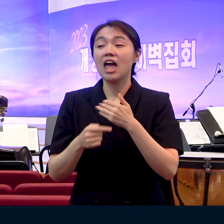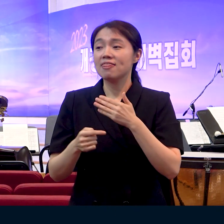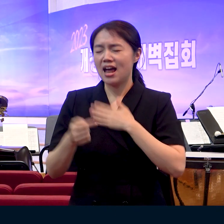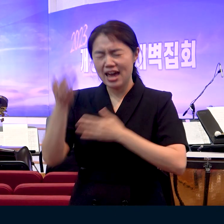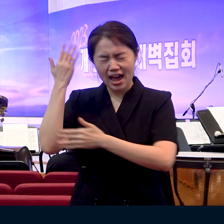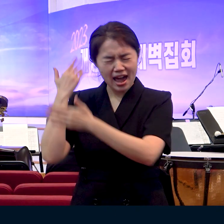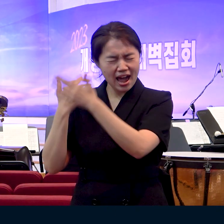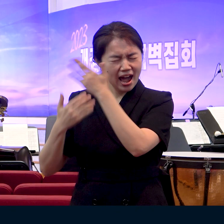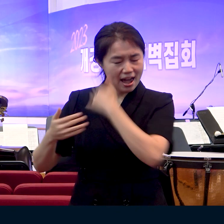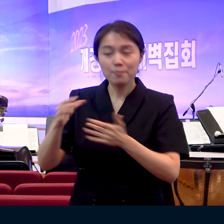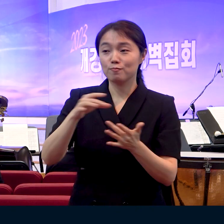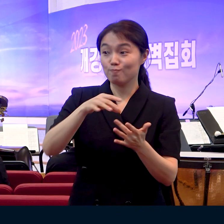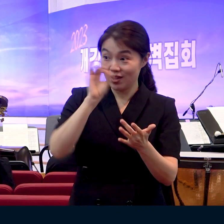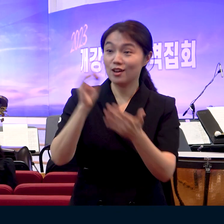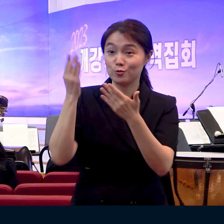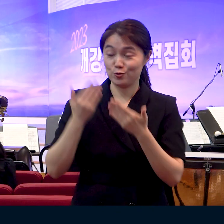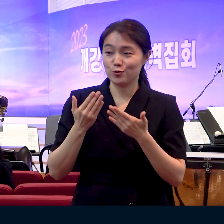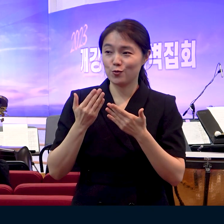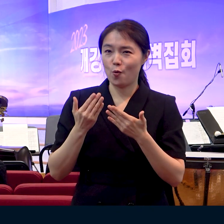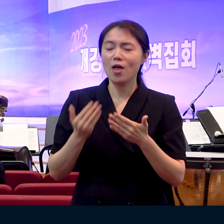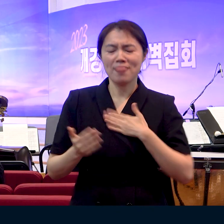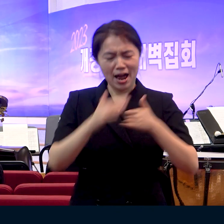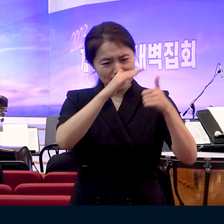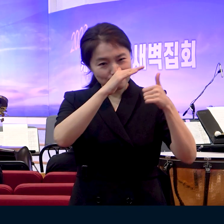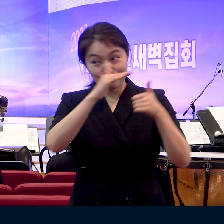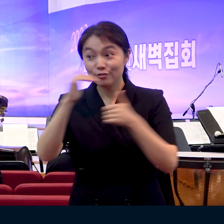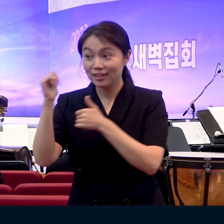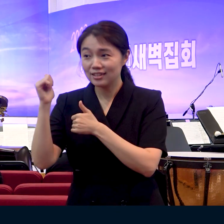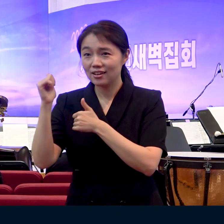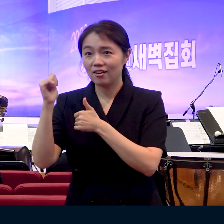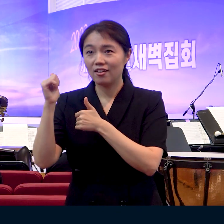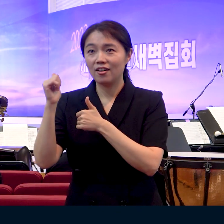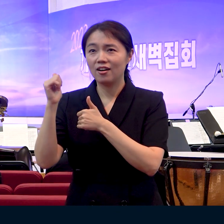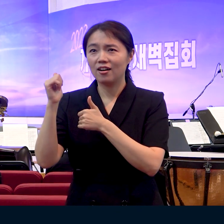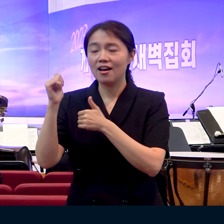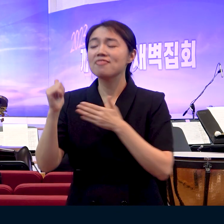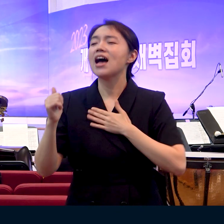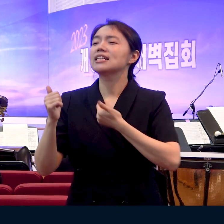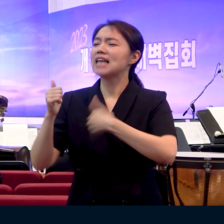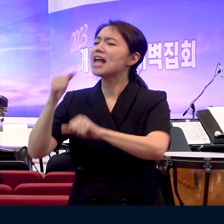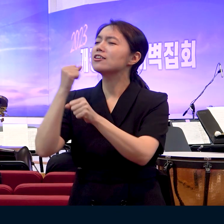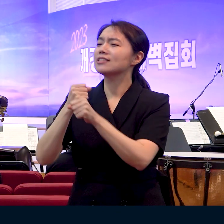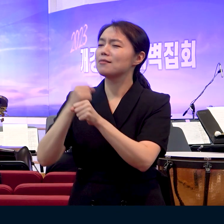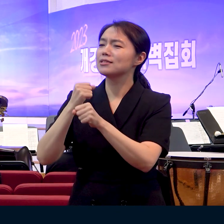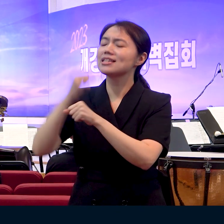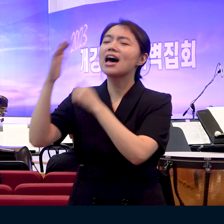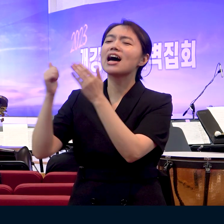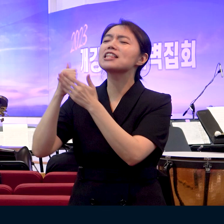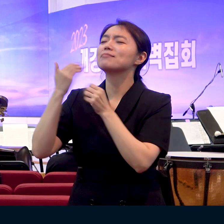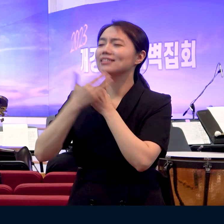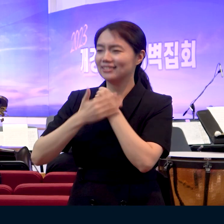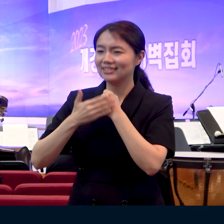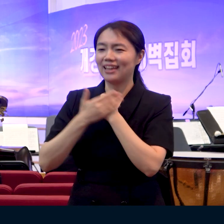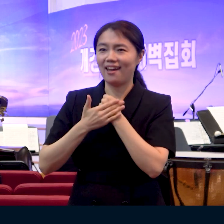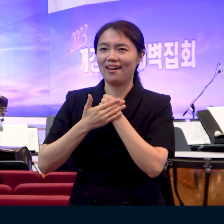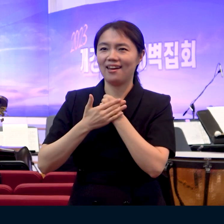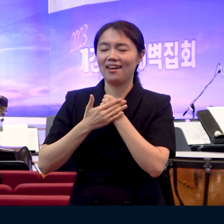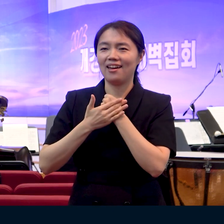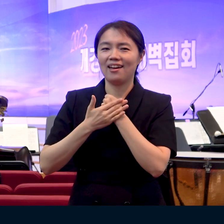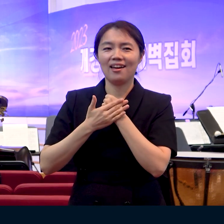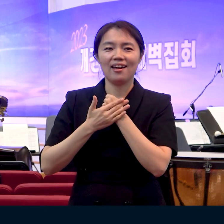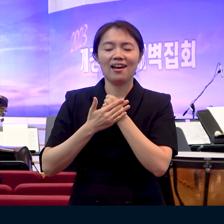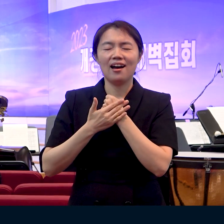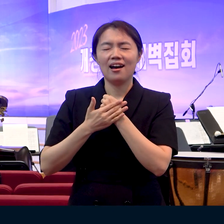택하시고 그리고 나를 정말 구원 가운데 불러서 나를 정말 당신 자녀 삼으신 그 은혜, 지금도 내 삶을 주관하시는 그 은혜,